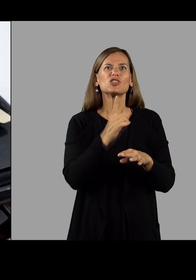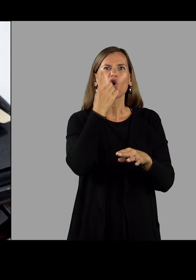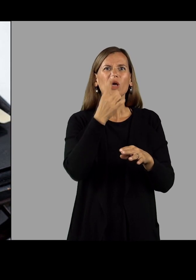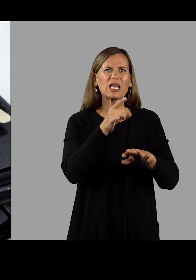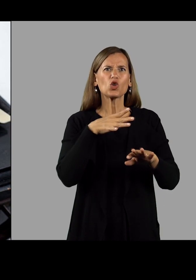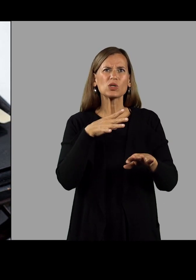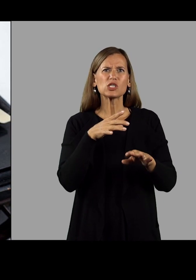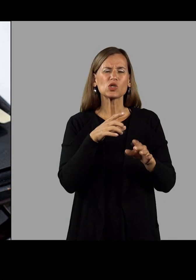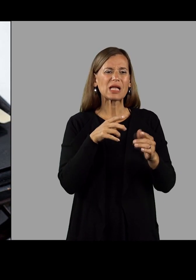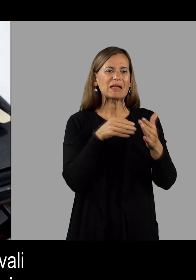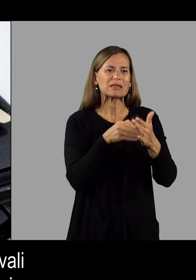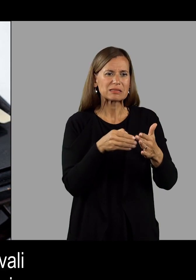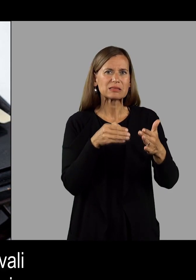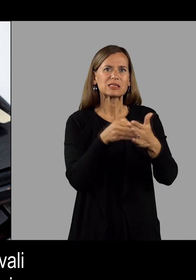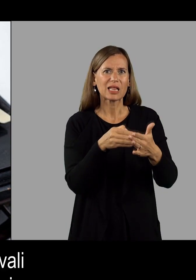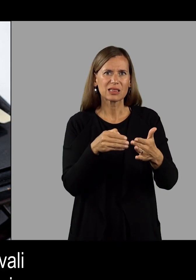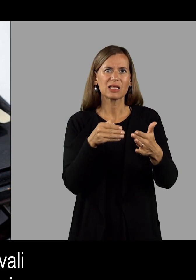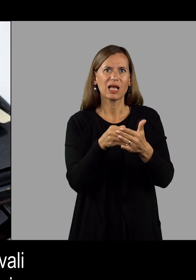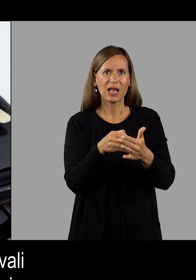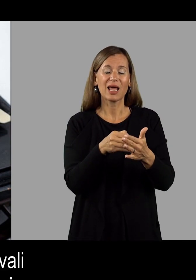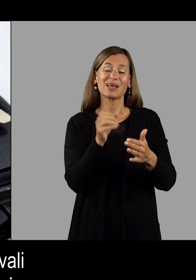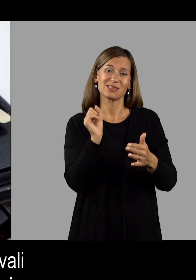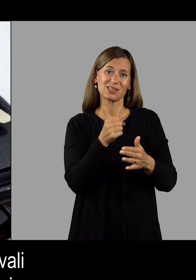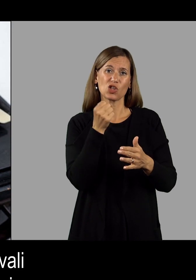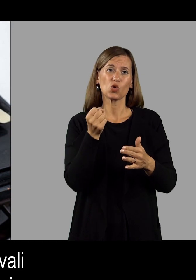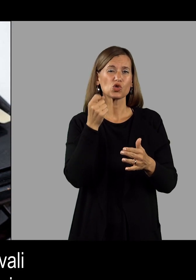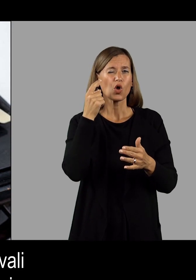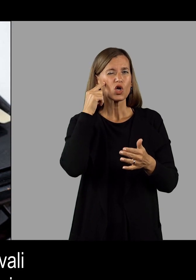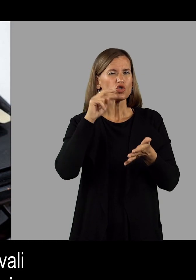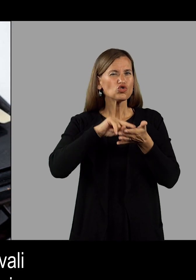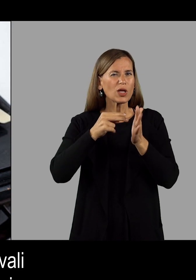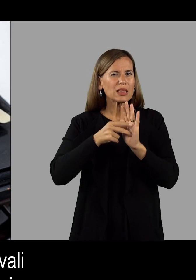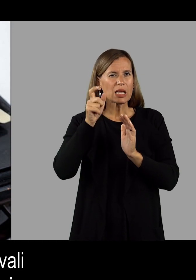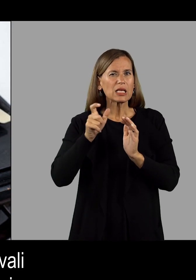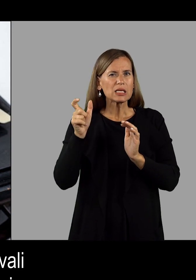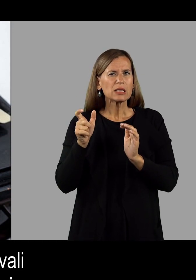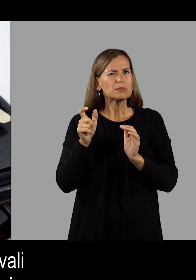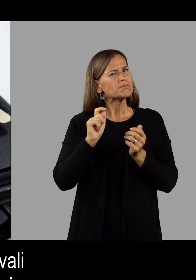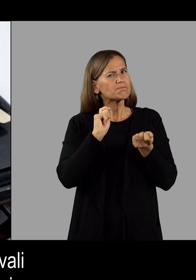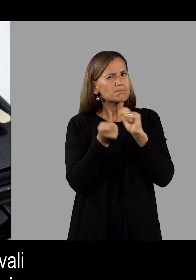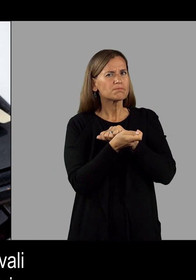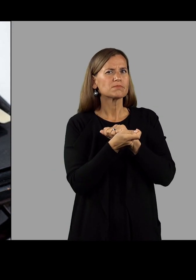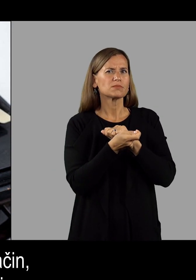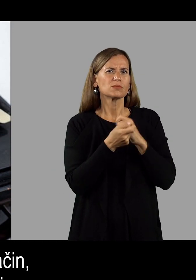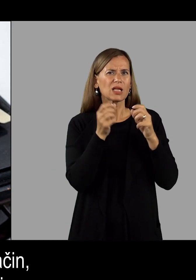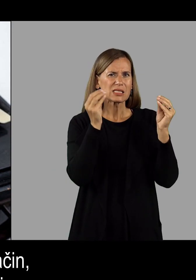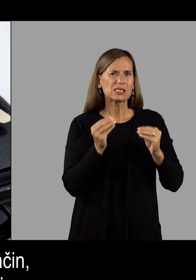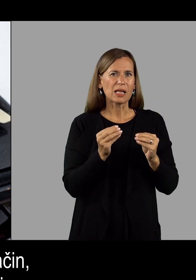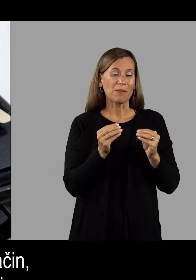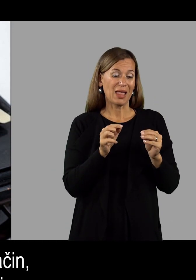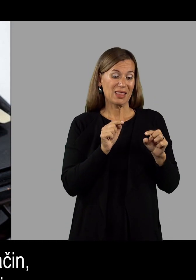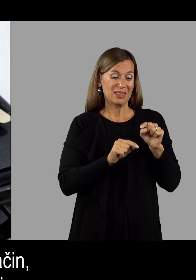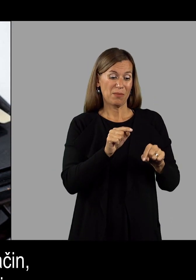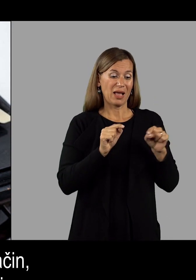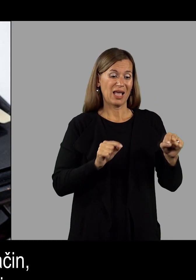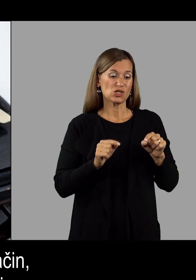do te postavitve? Če pogledamo nazaj v zgodovini so se uporabljali pisalni stroji, ki so uporabljali mehanska